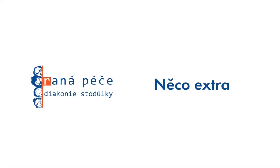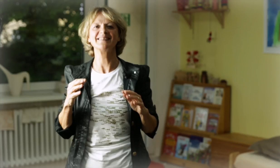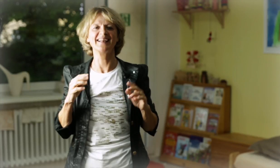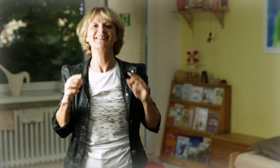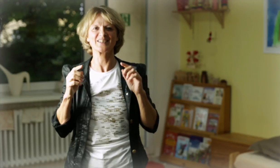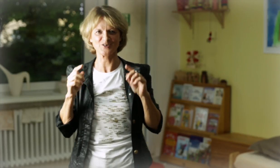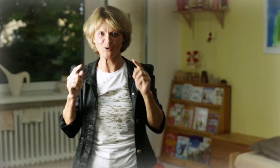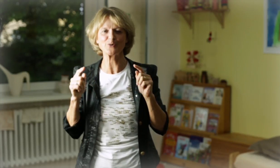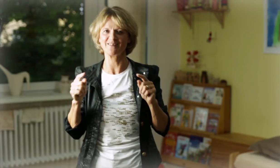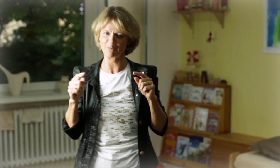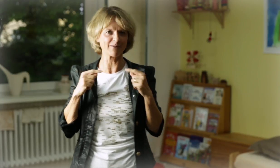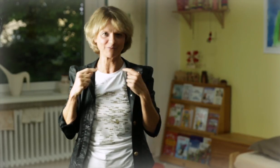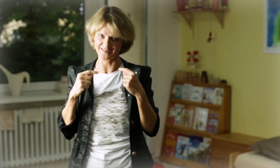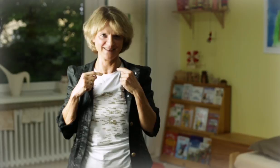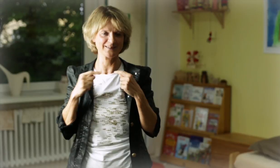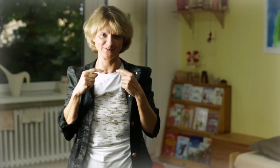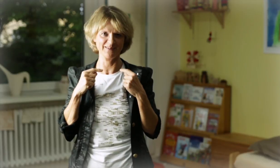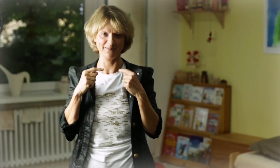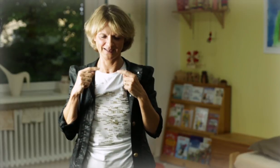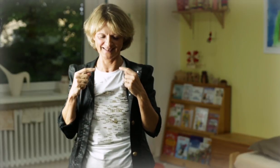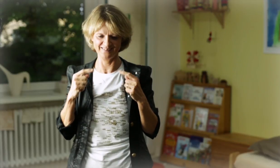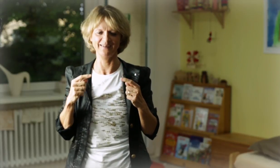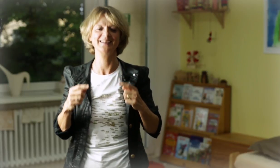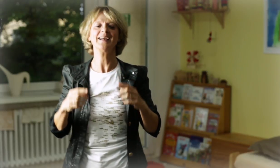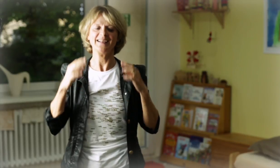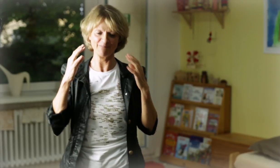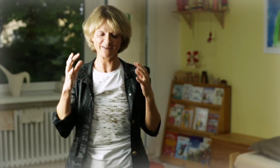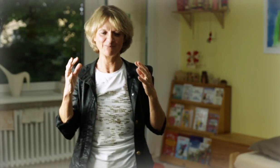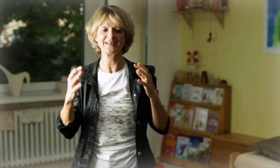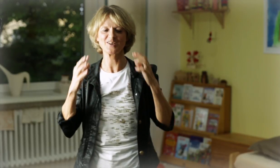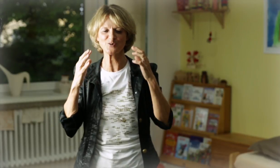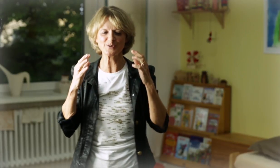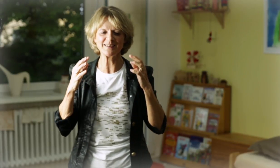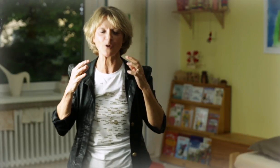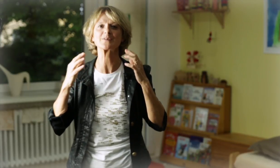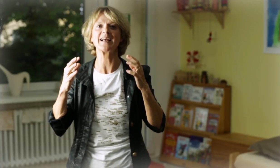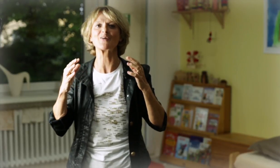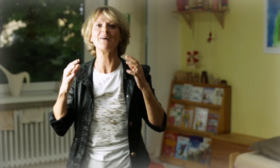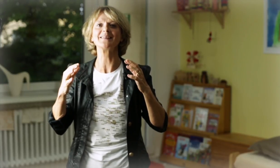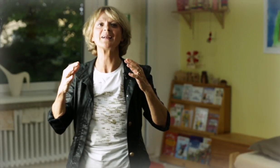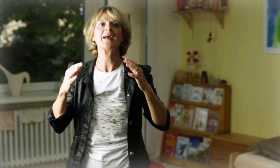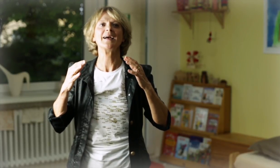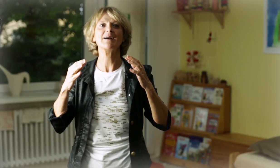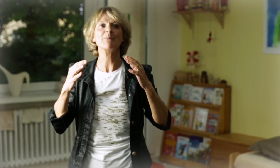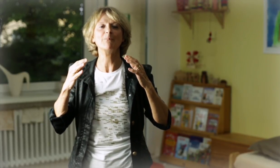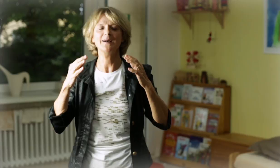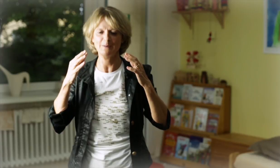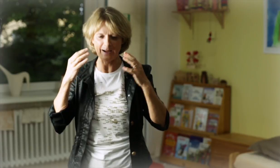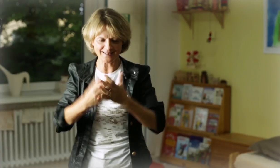Teď tady něco zkouším, opravdu věřte mi, že to nemám natrénovaný. Napadlo mě, že zkusím odznakovat